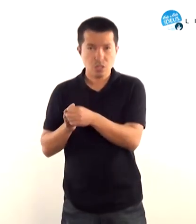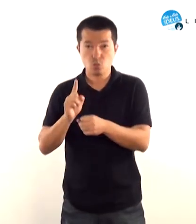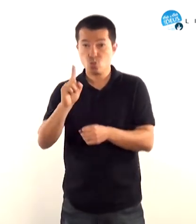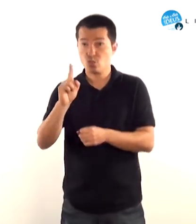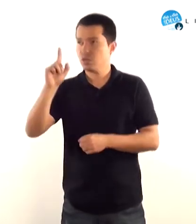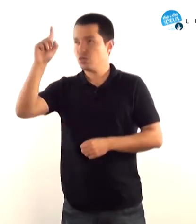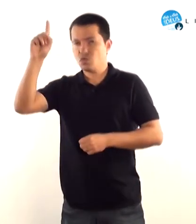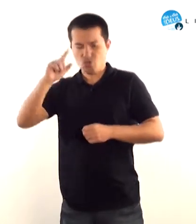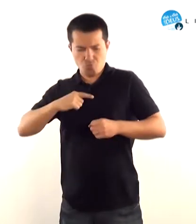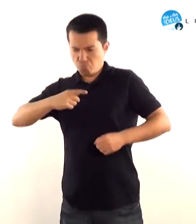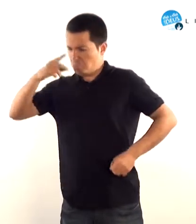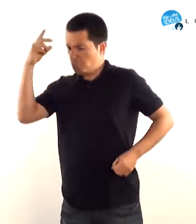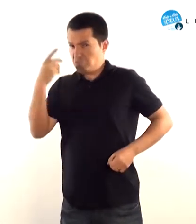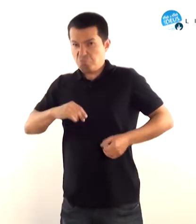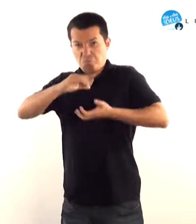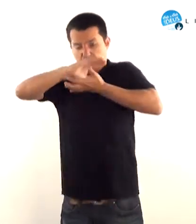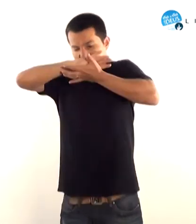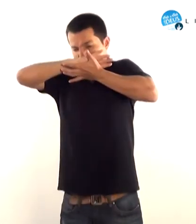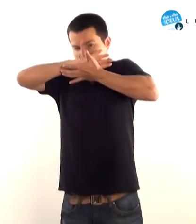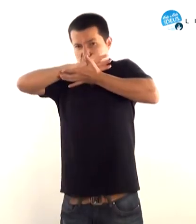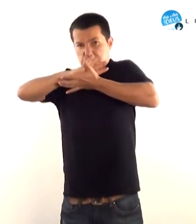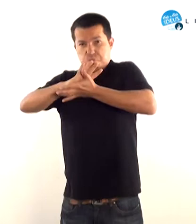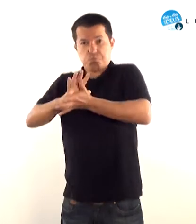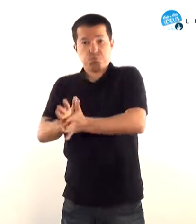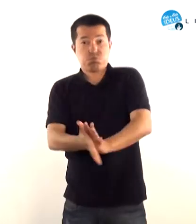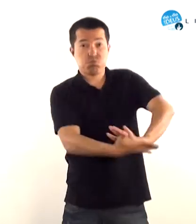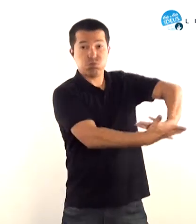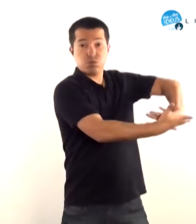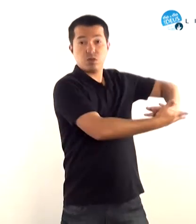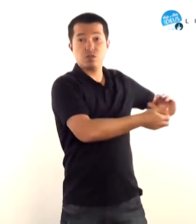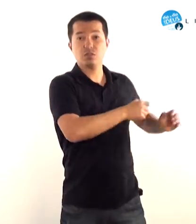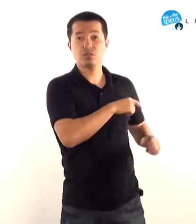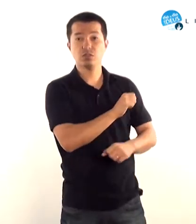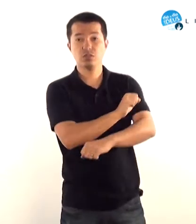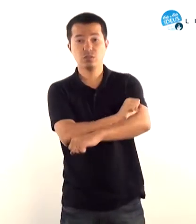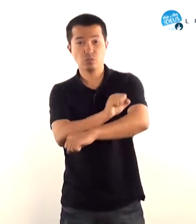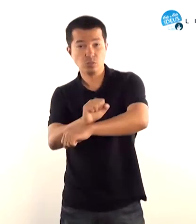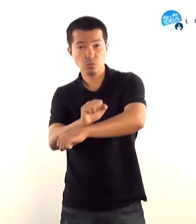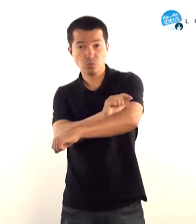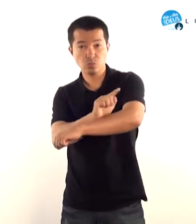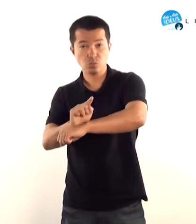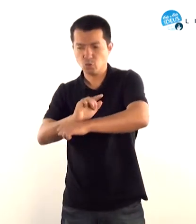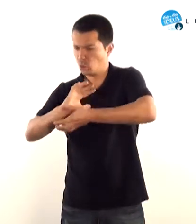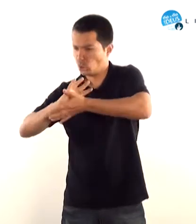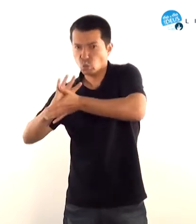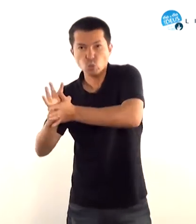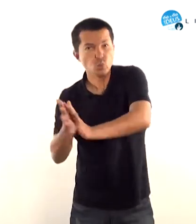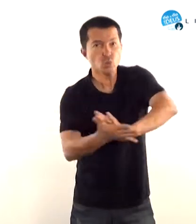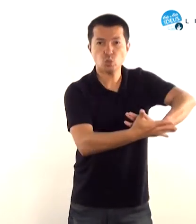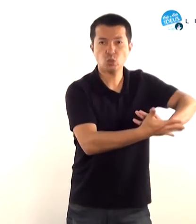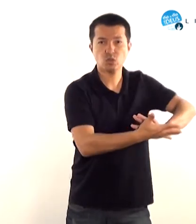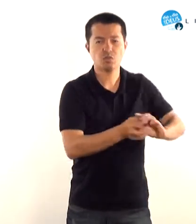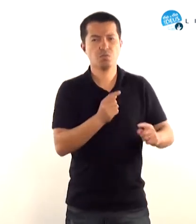seriam destruídas, o juízo de Deus viria sobre a terra. Deus já